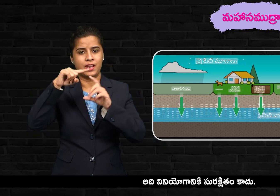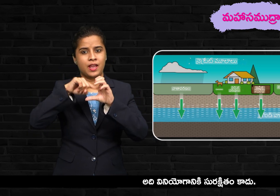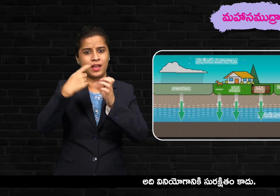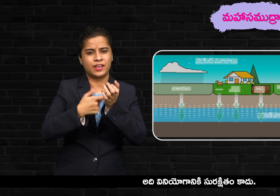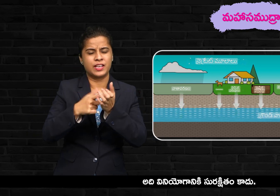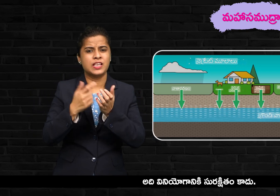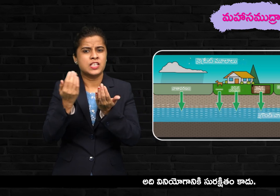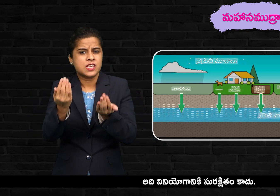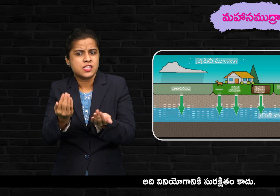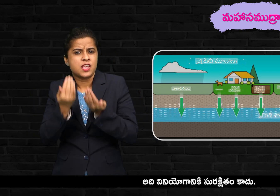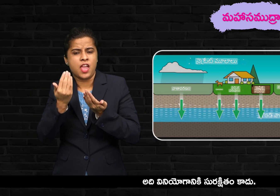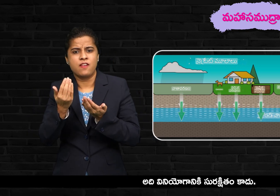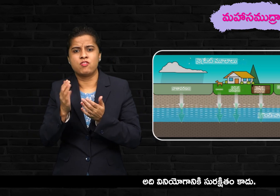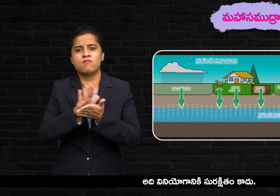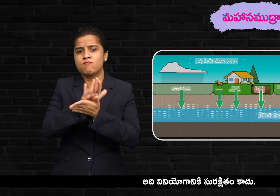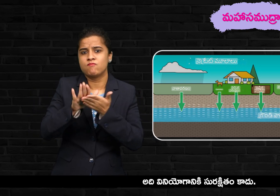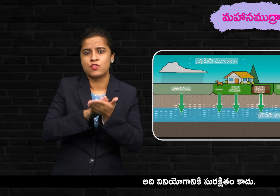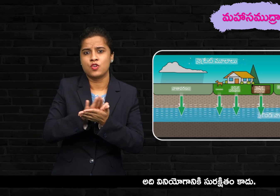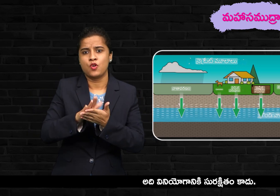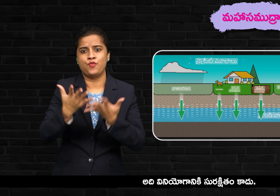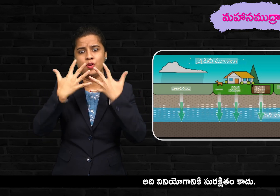అది వినియోగానికి సురక్షితం కాదు.